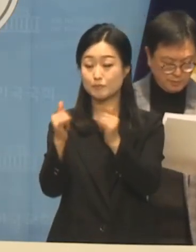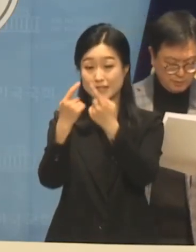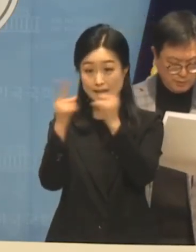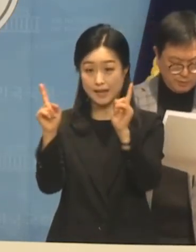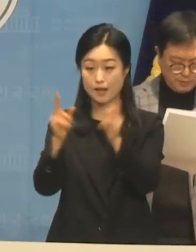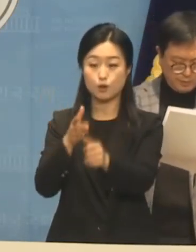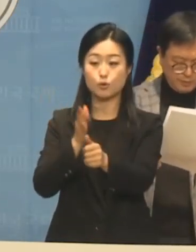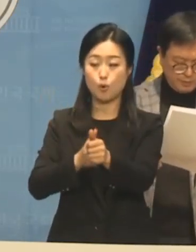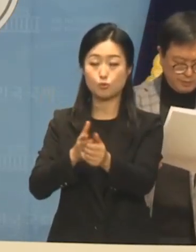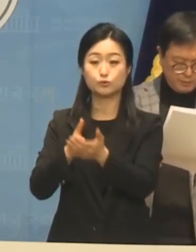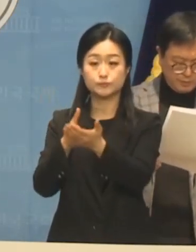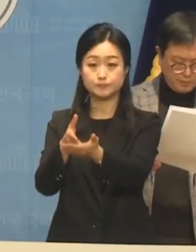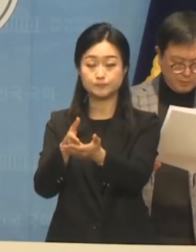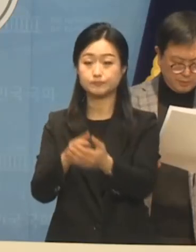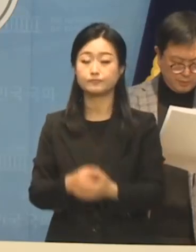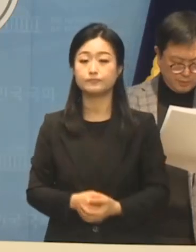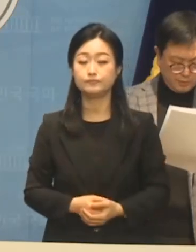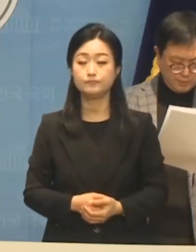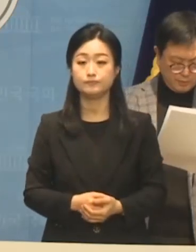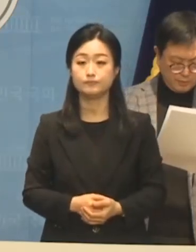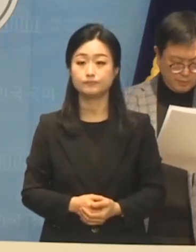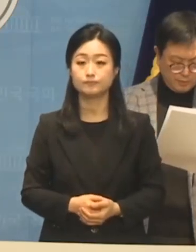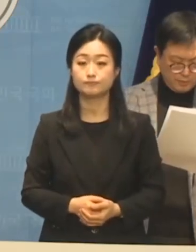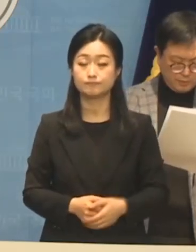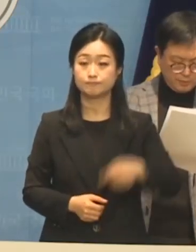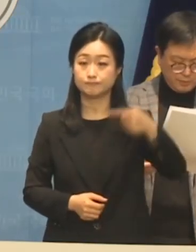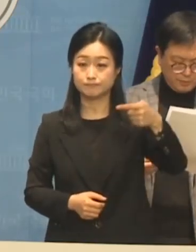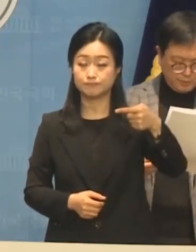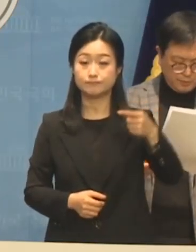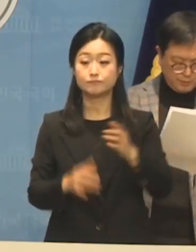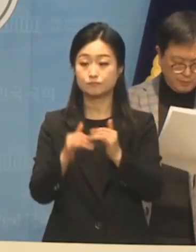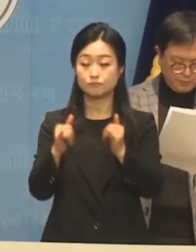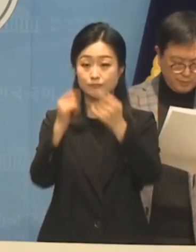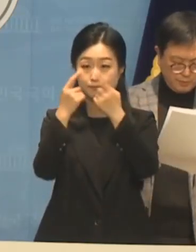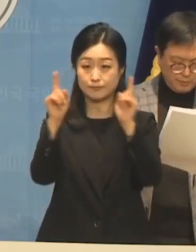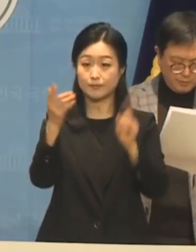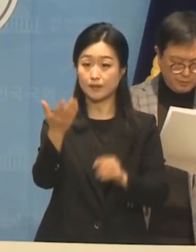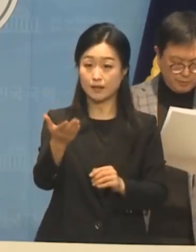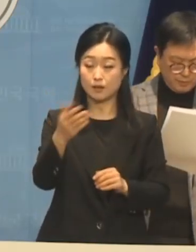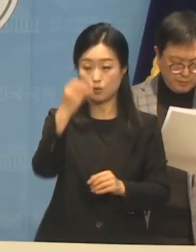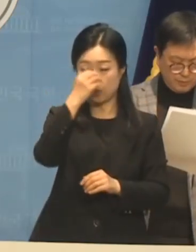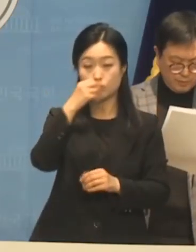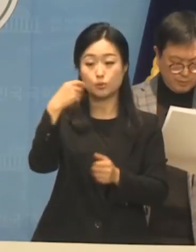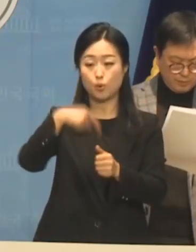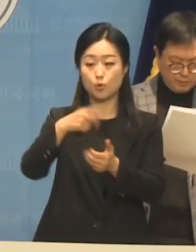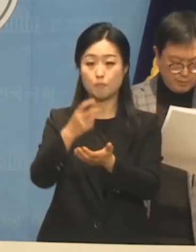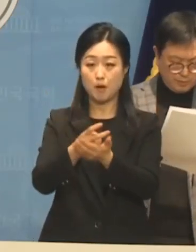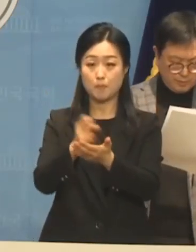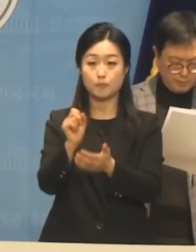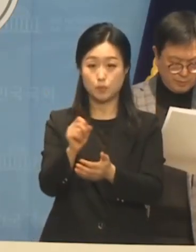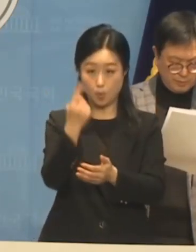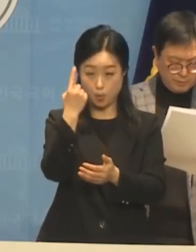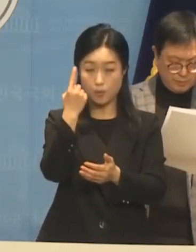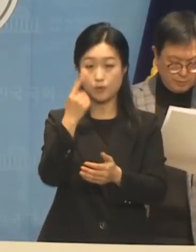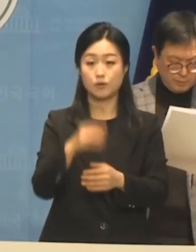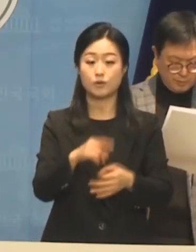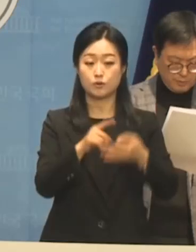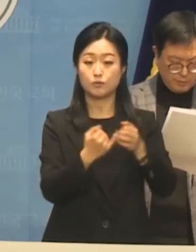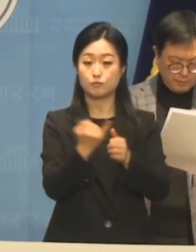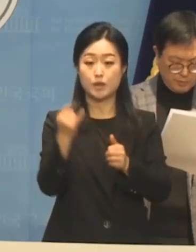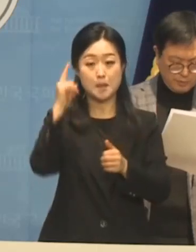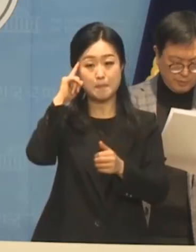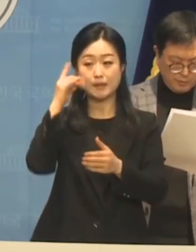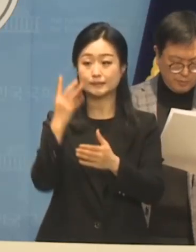같이 요구합니다. 하나, 국민대는 고등교육법에 따라 김 여사의